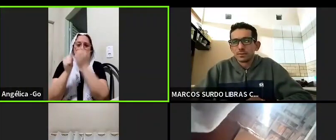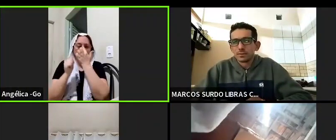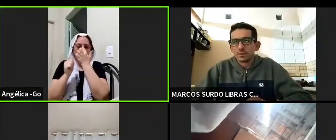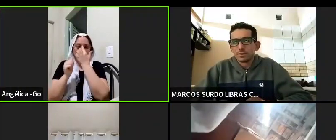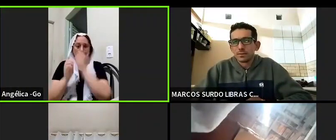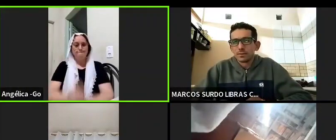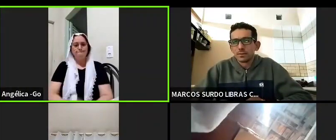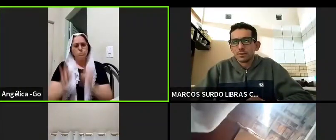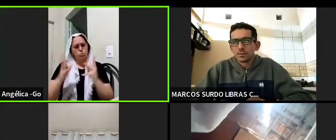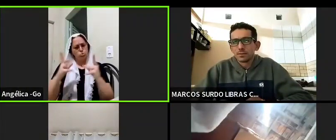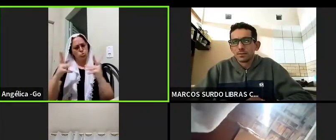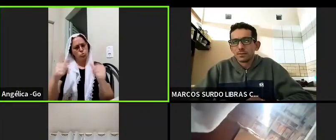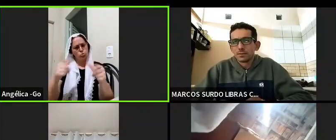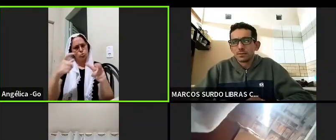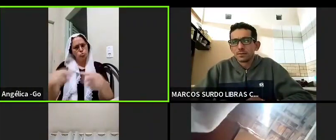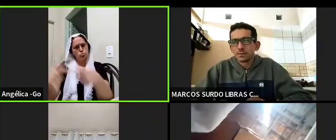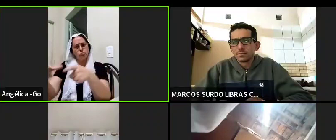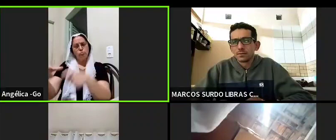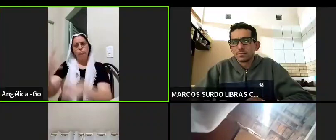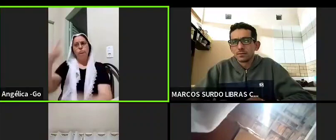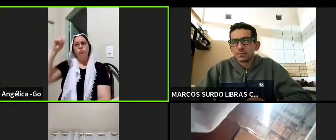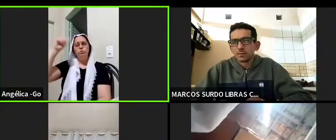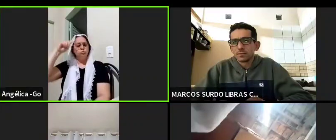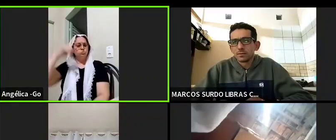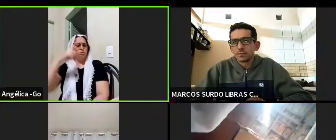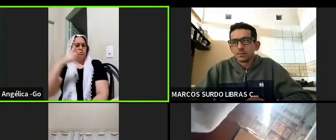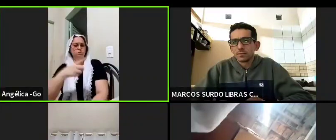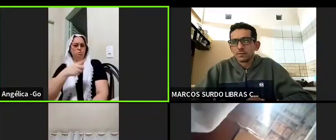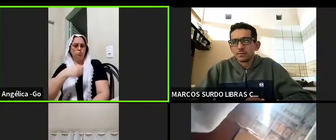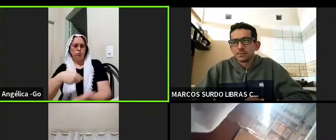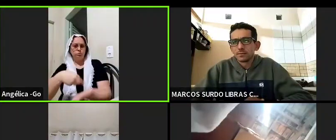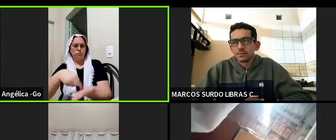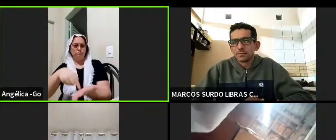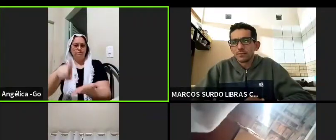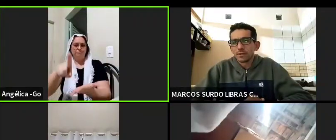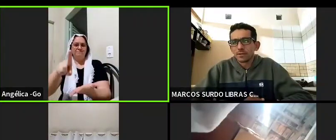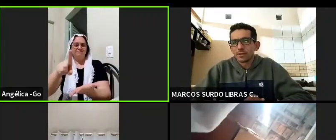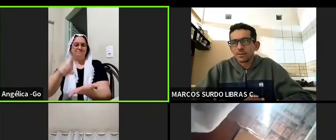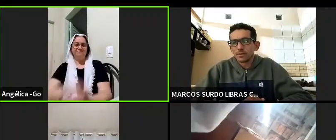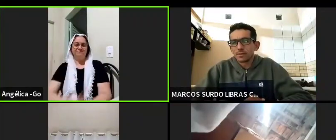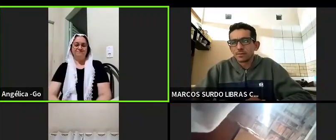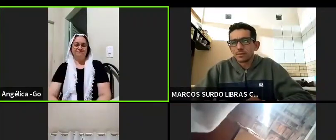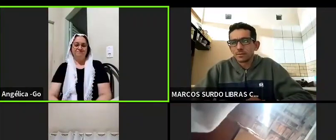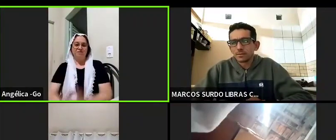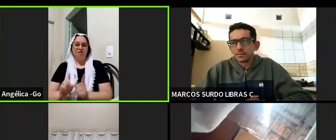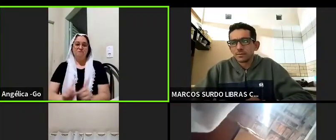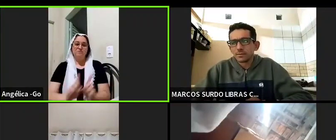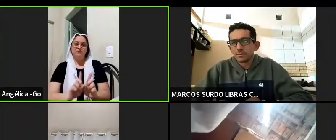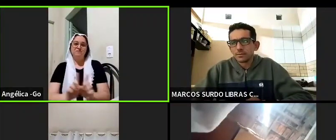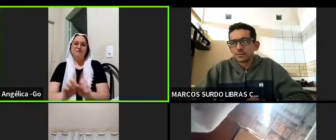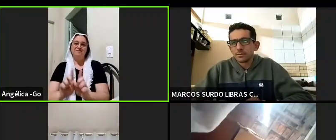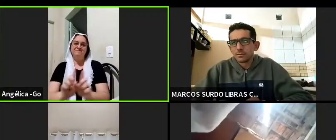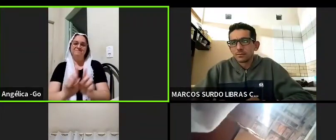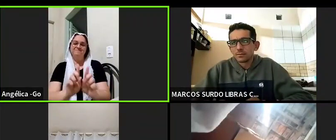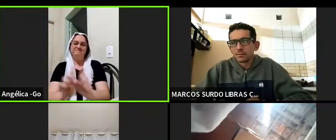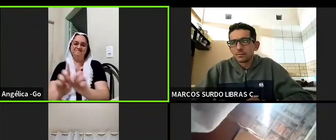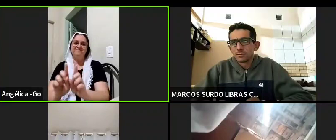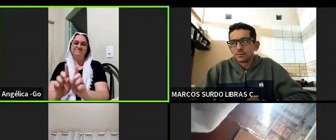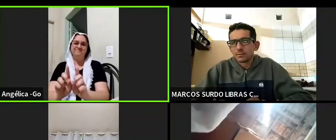do irmão. Não, não só é na casa onde você entra vai ter obra, não. Hoje começa a ter obra dentro da tua casa.